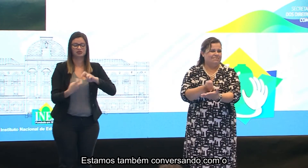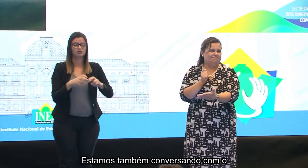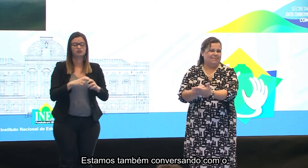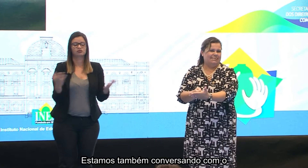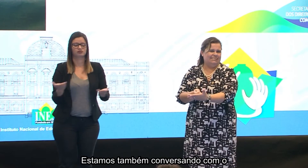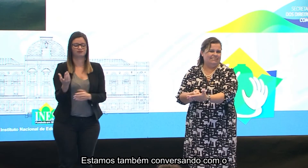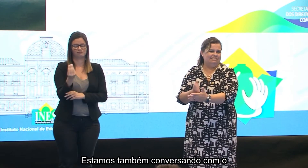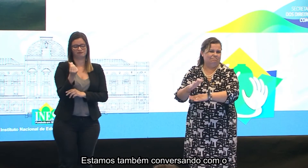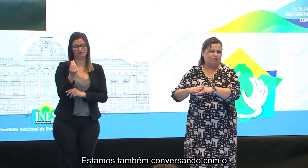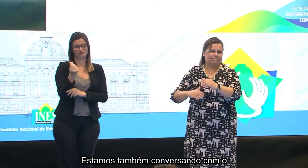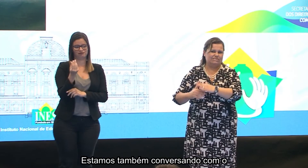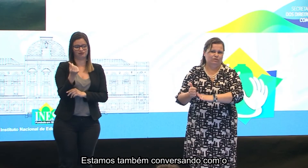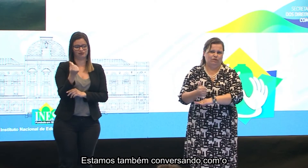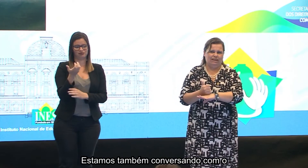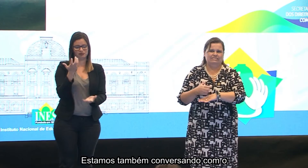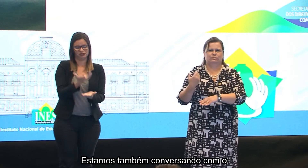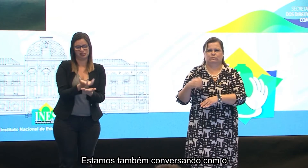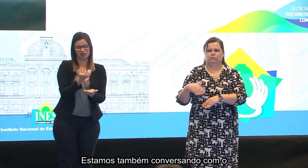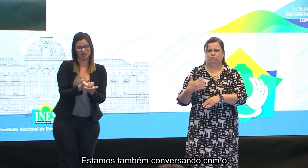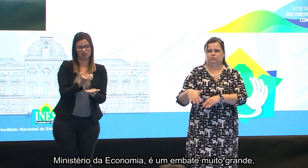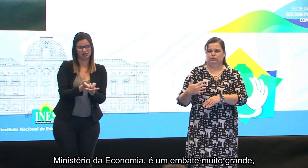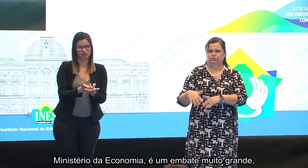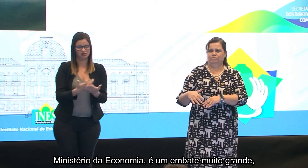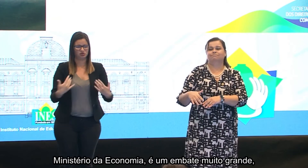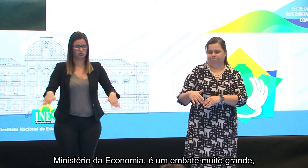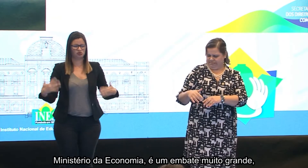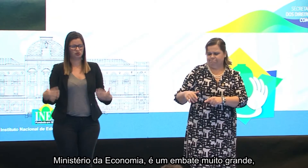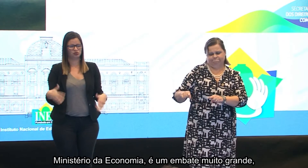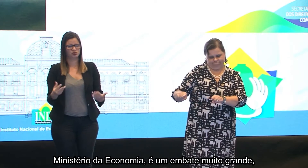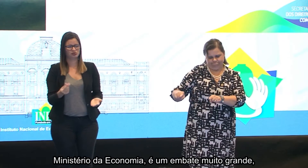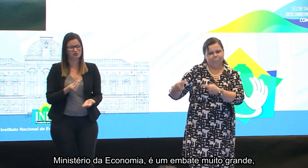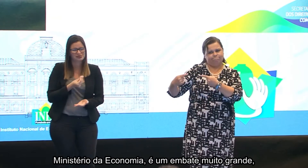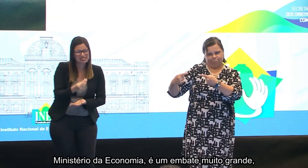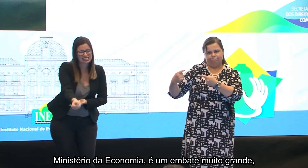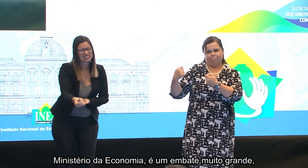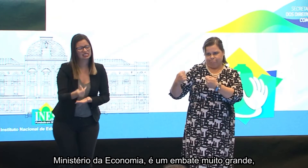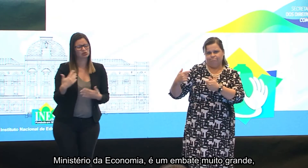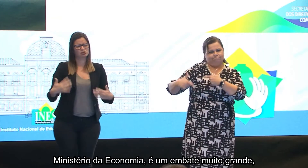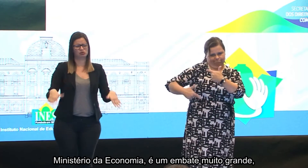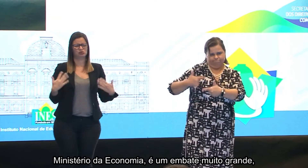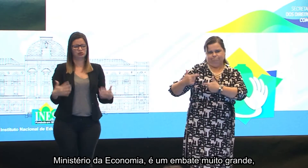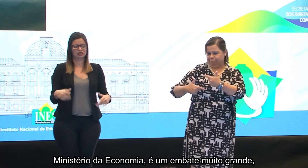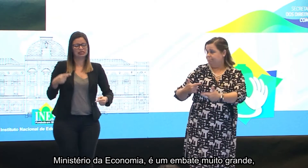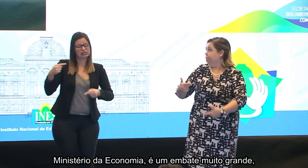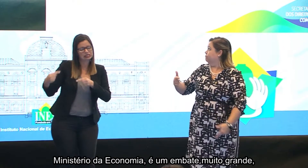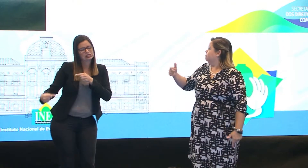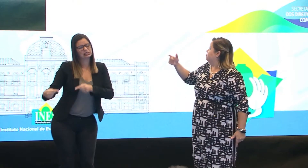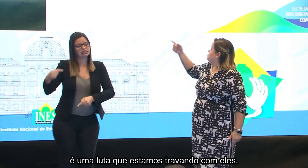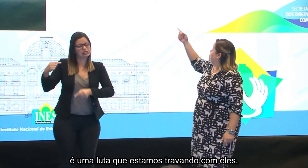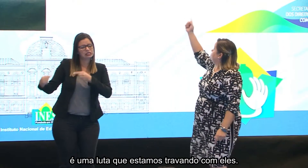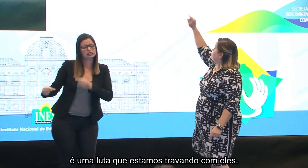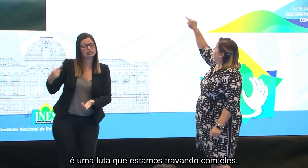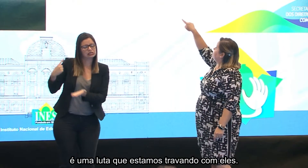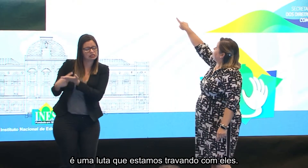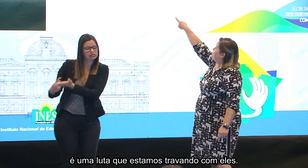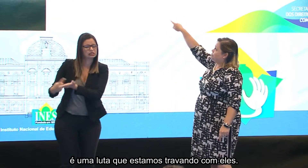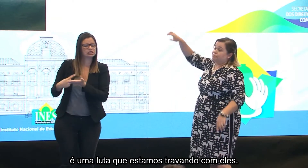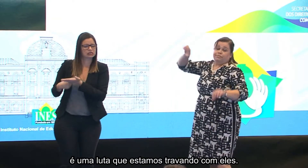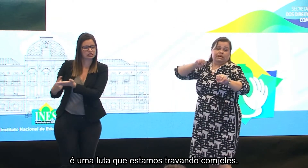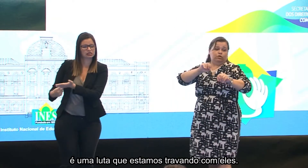também conversando com o Ministério da Economia, que é um embate muito grande, é uma luta que estamos travando com